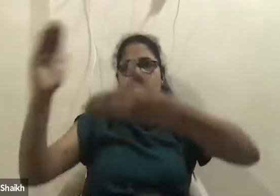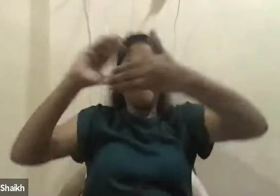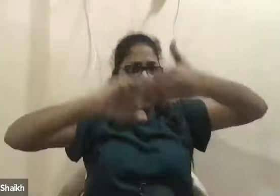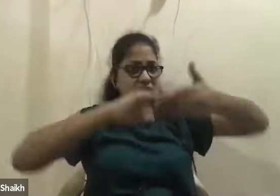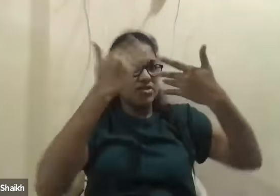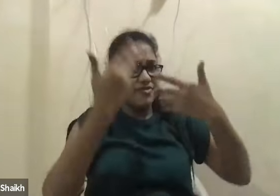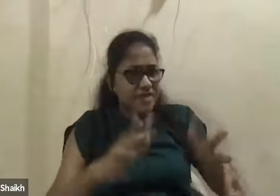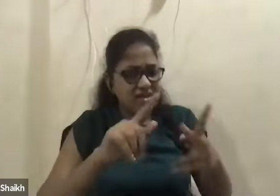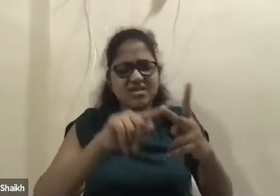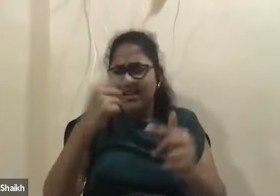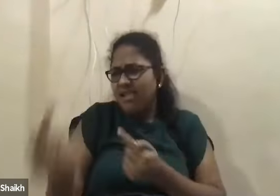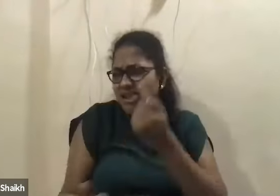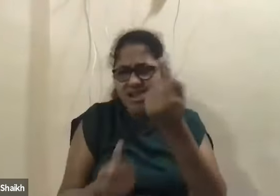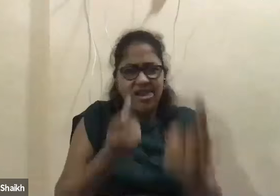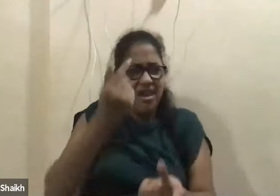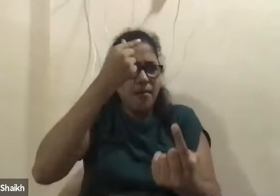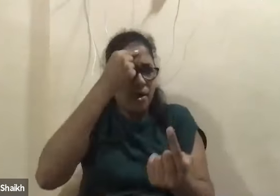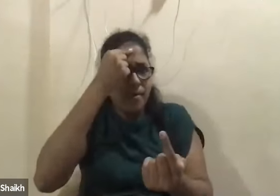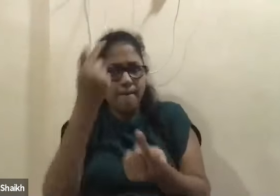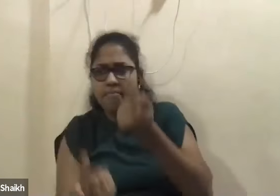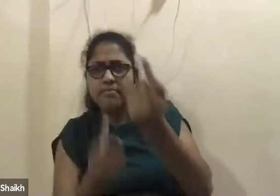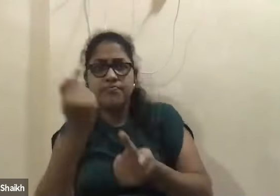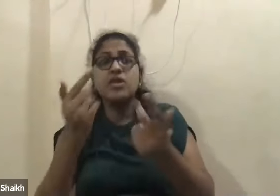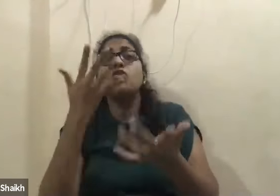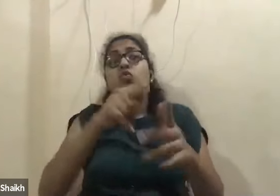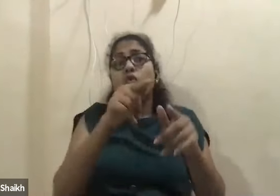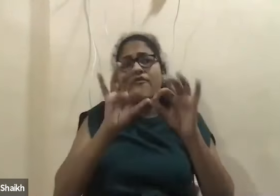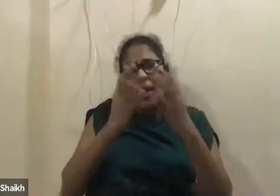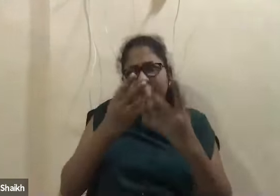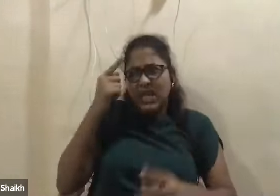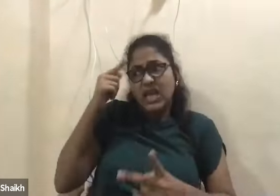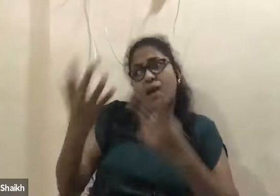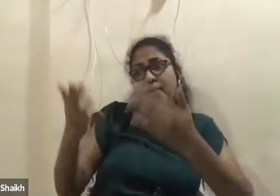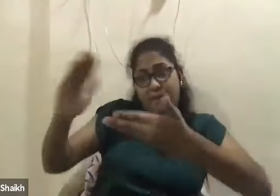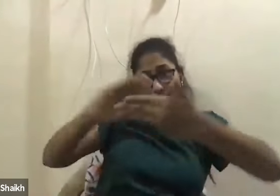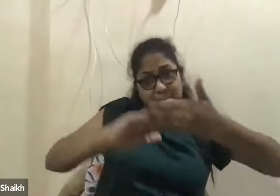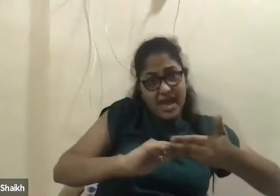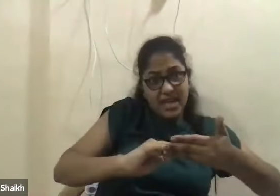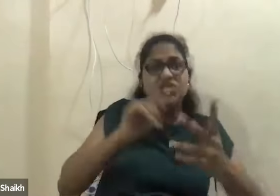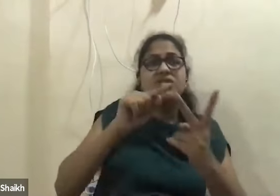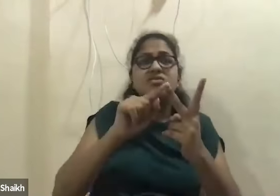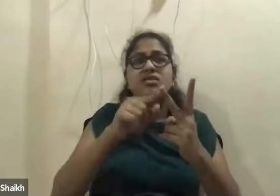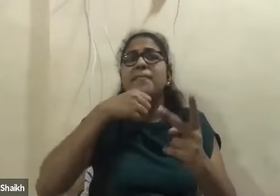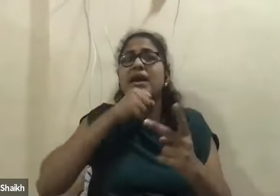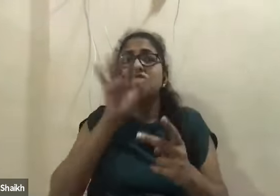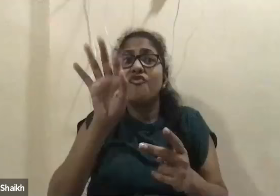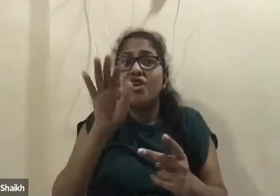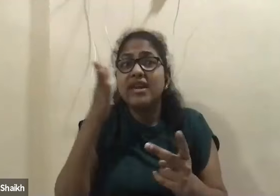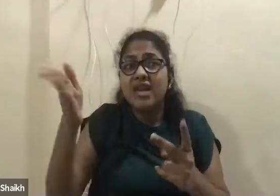उनको लगा कि यार ये तो मतलब के लिए आई है, पैसे के लिए आई है, वरना who gets married at this age, she's also a lawyer. So